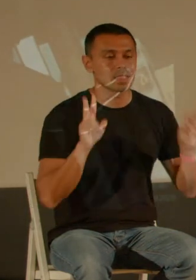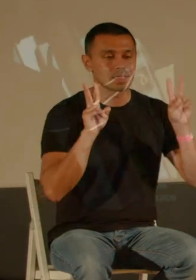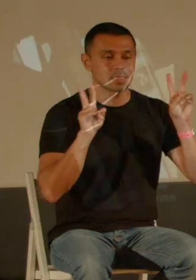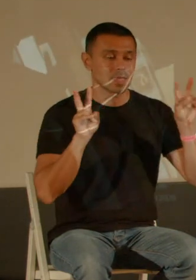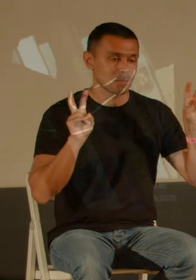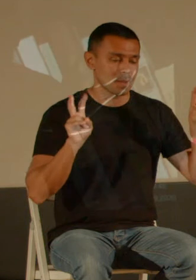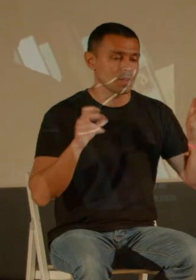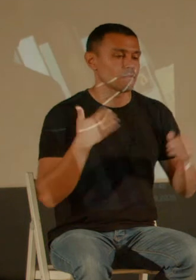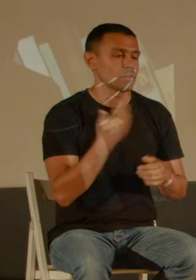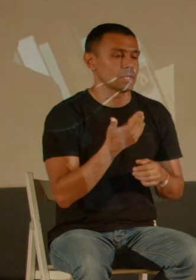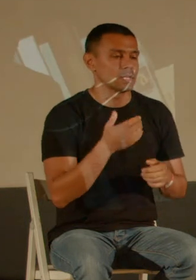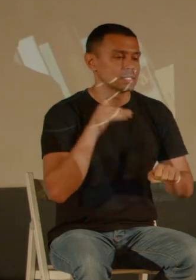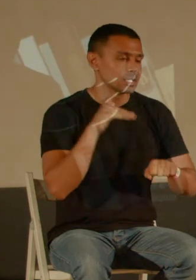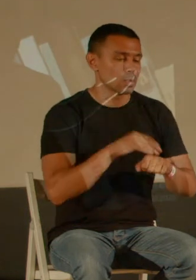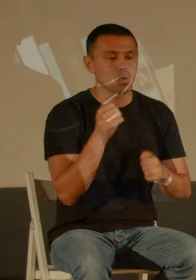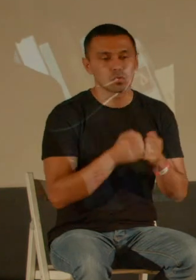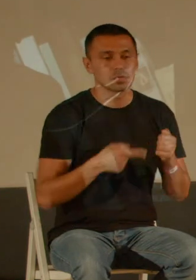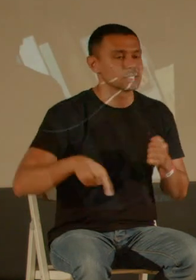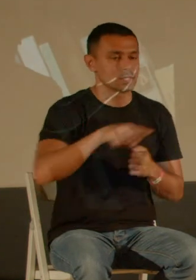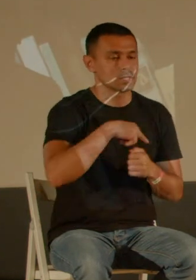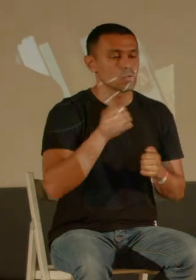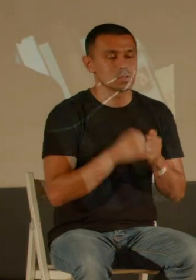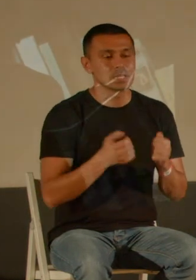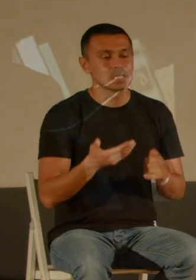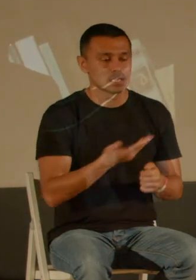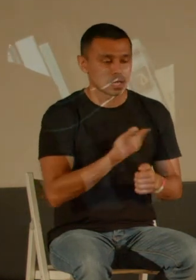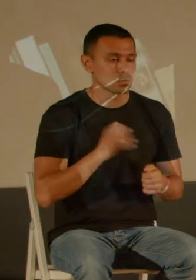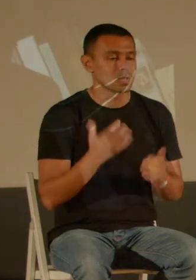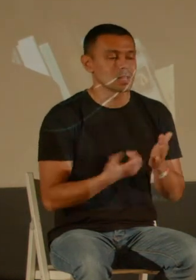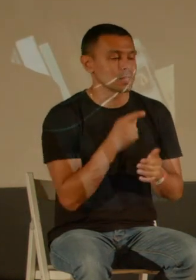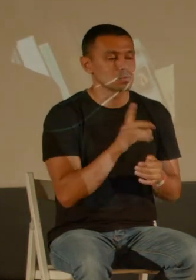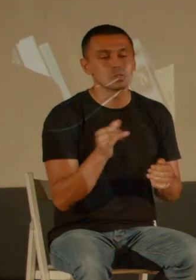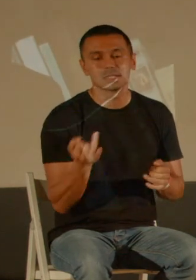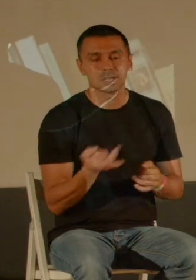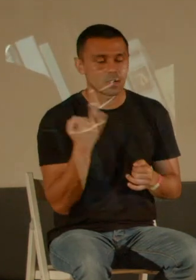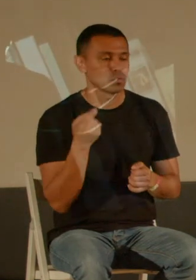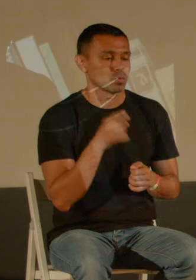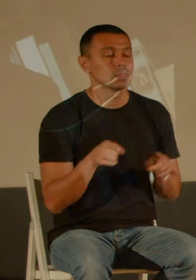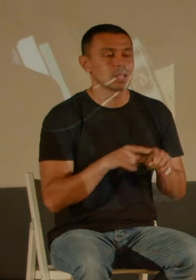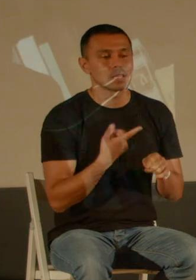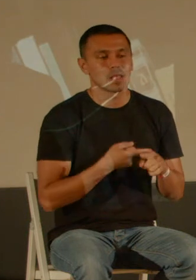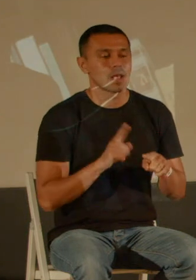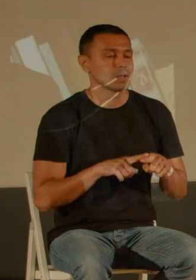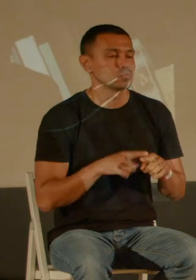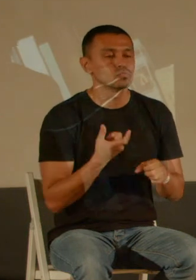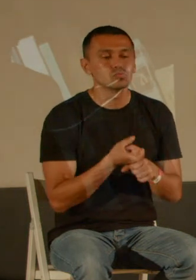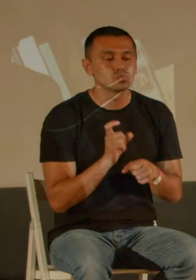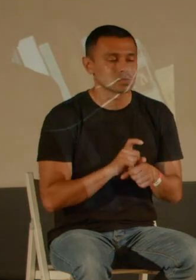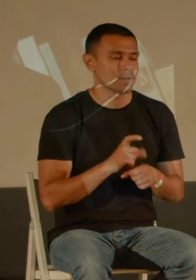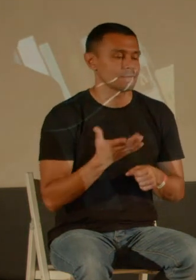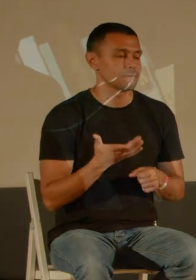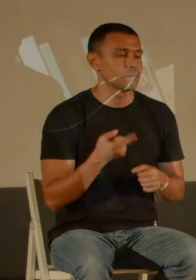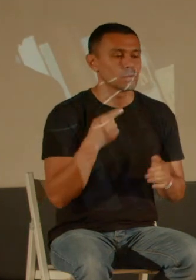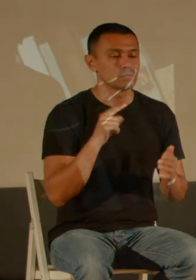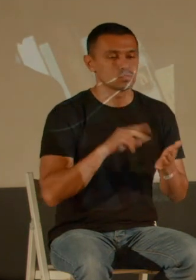тема, і вона зачіпає кожного з нас, і кожен з нас може знайти там для себе щось цікаве. Тому так, це якби дуже було, якби, в